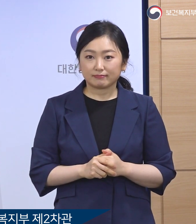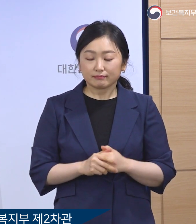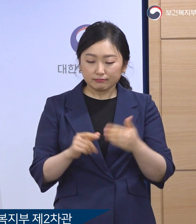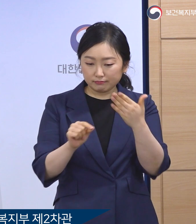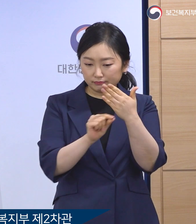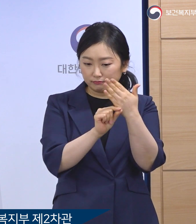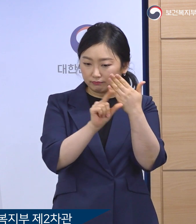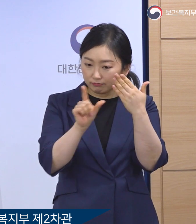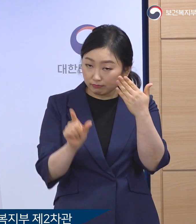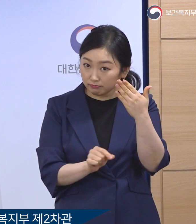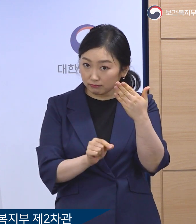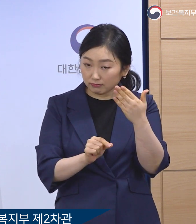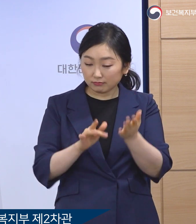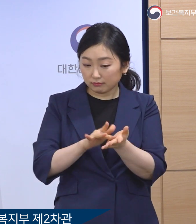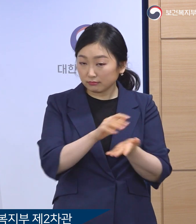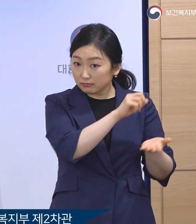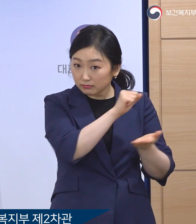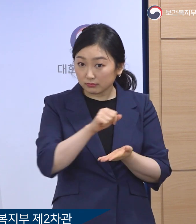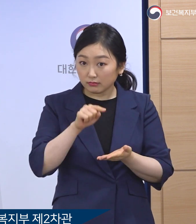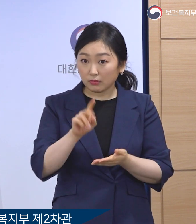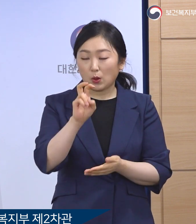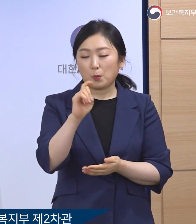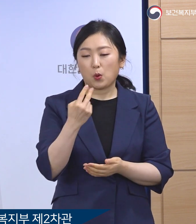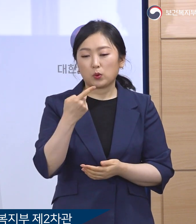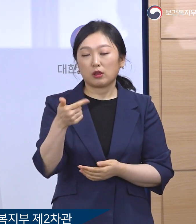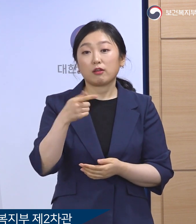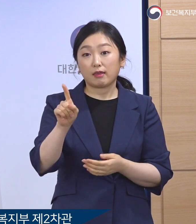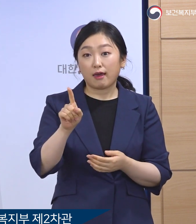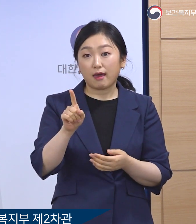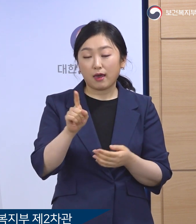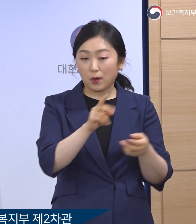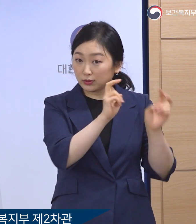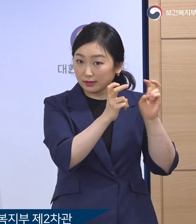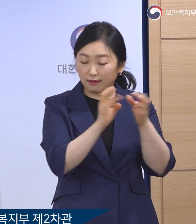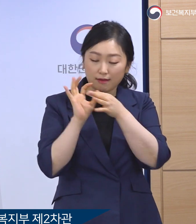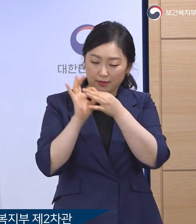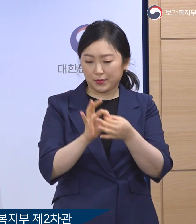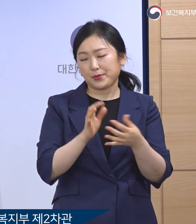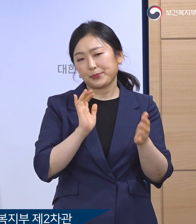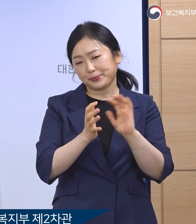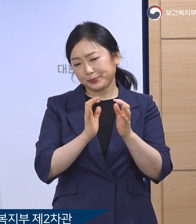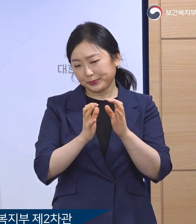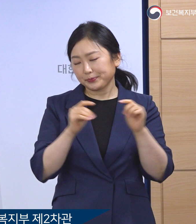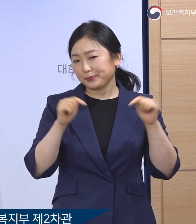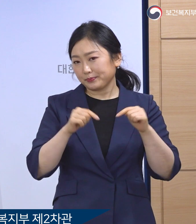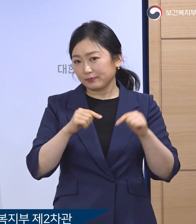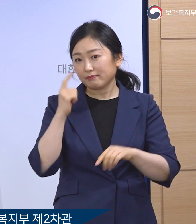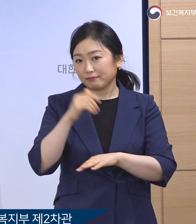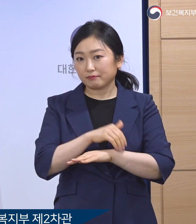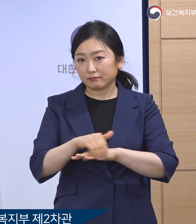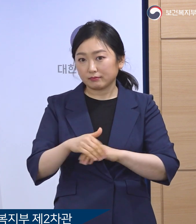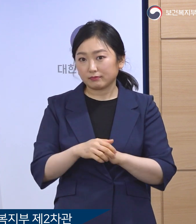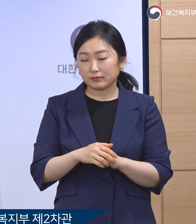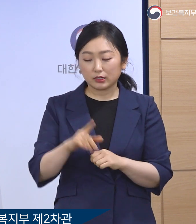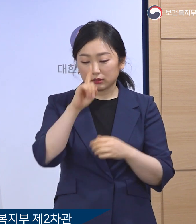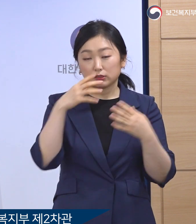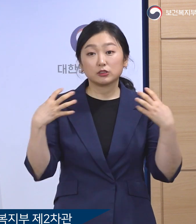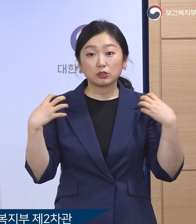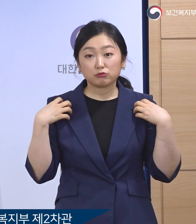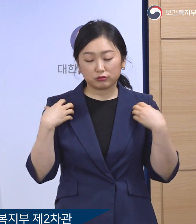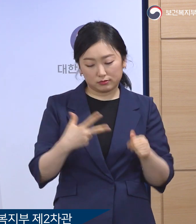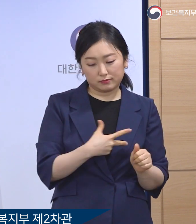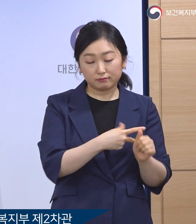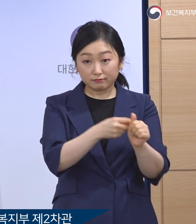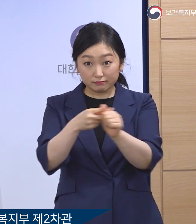9월 물량에 대해서는 모더나사와 지속적으로 협의하기로 하였습니다. 이에 따라 정부는 예방접종을